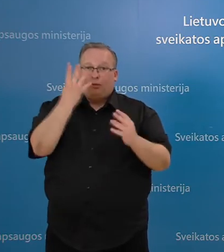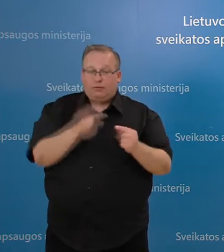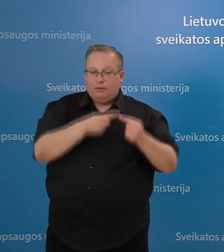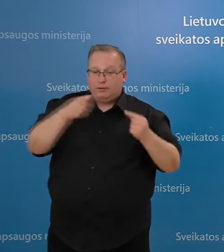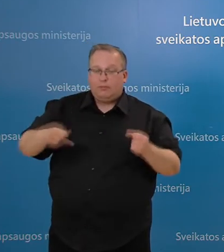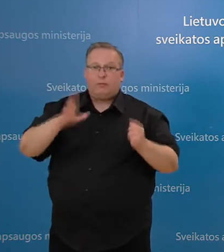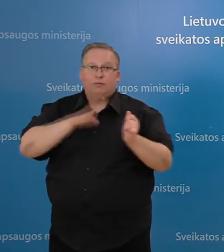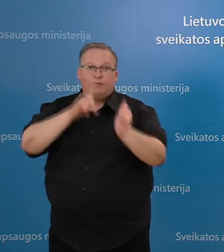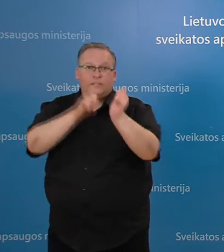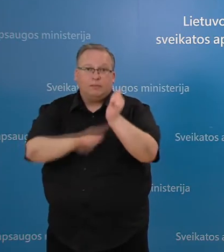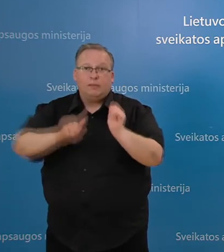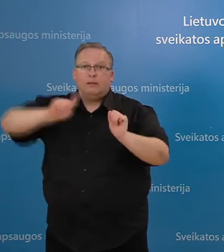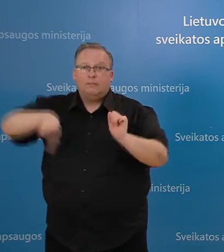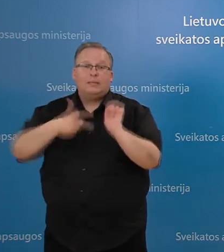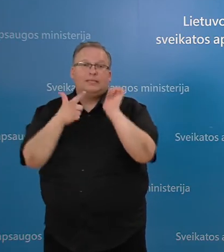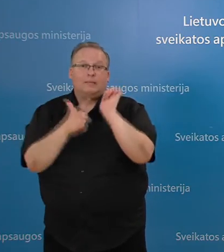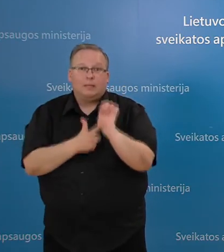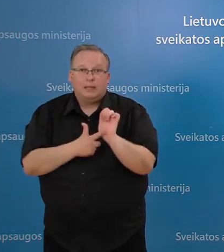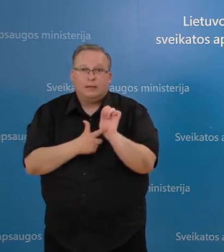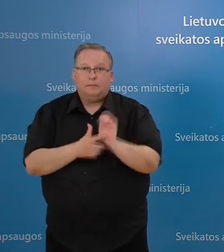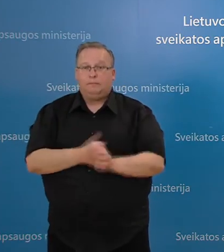buvo 70,7,